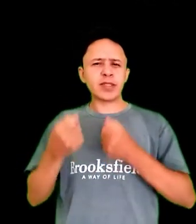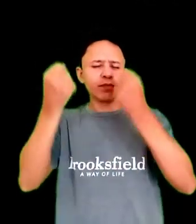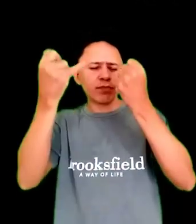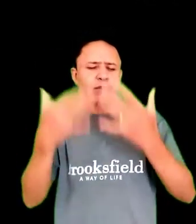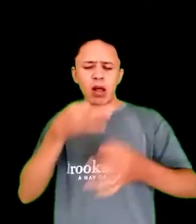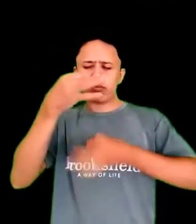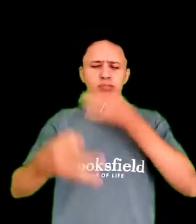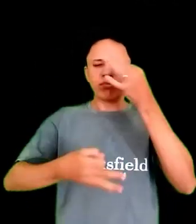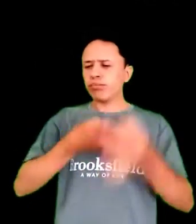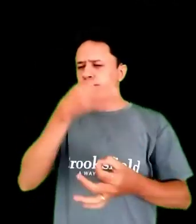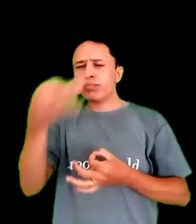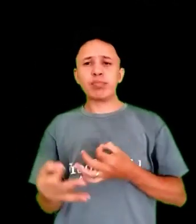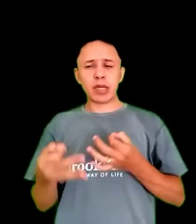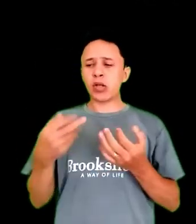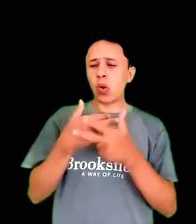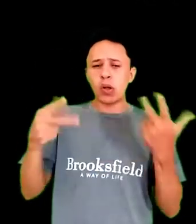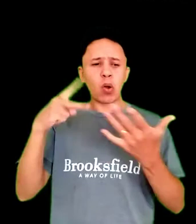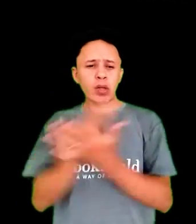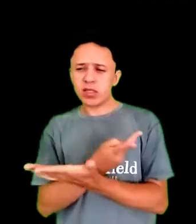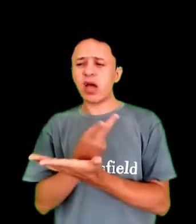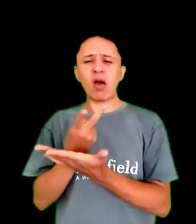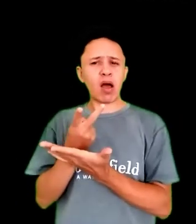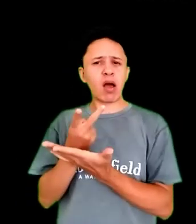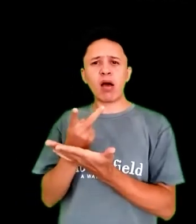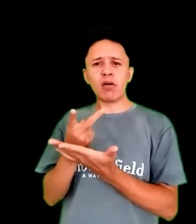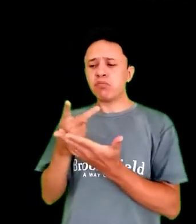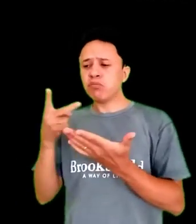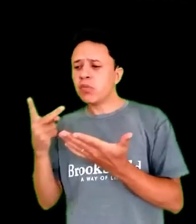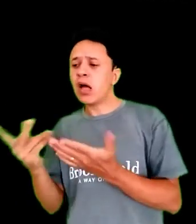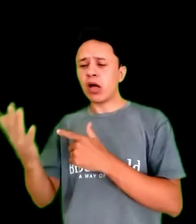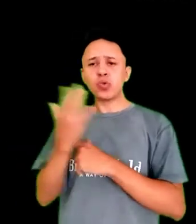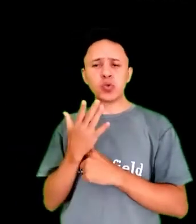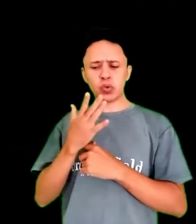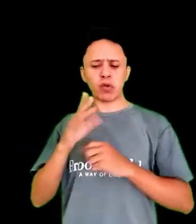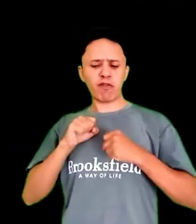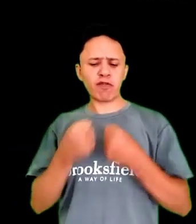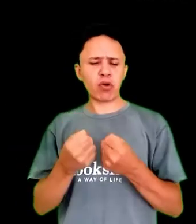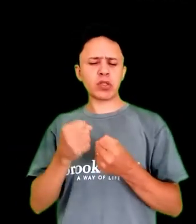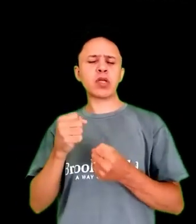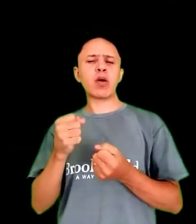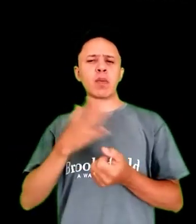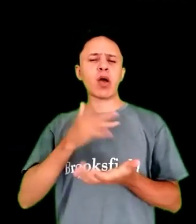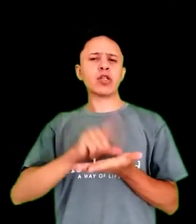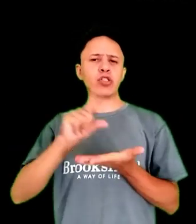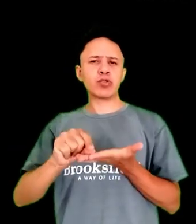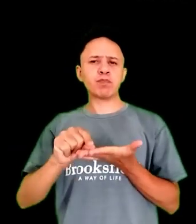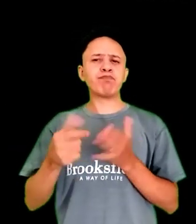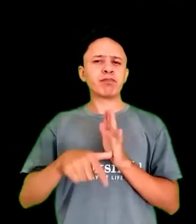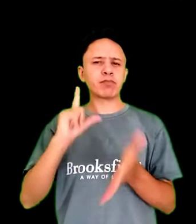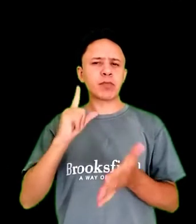apresentar argumentos, fatos que auxiliem e sustentem o seu artigo. Bom, mas antes da gente se aprofundar em